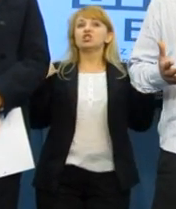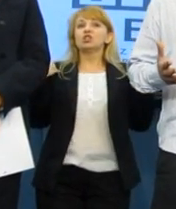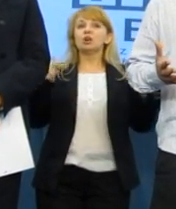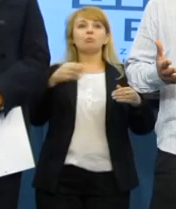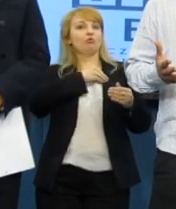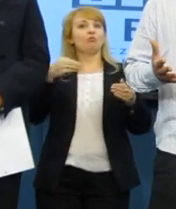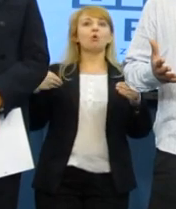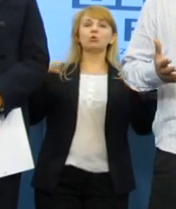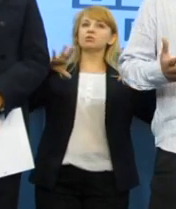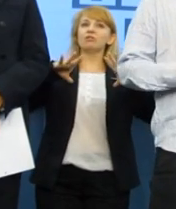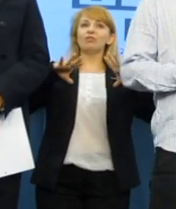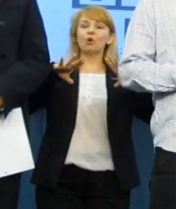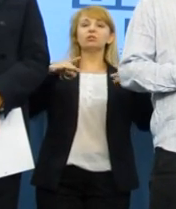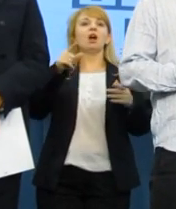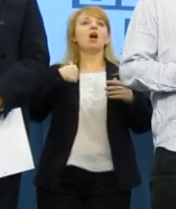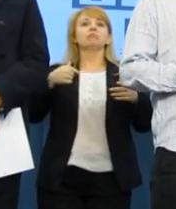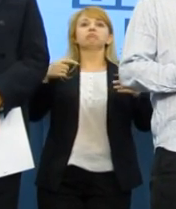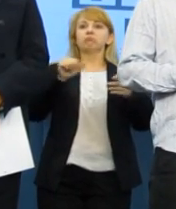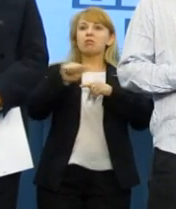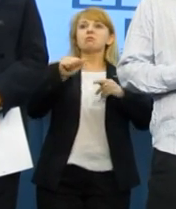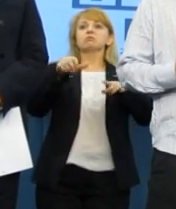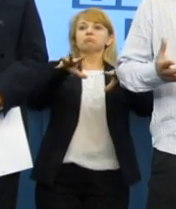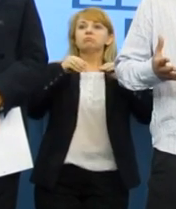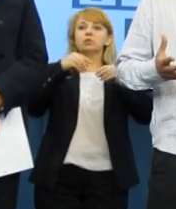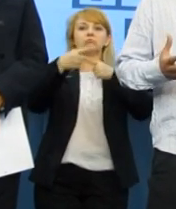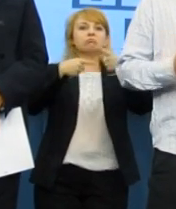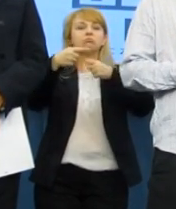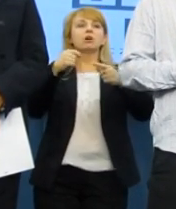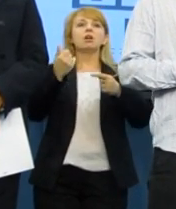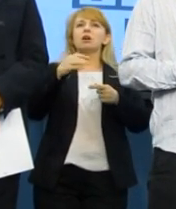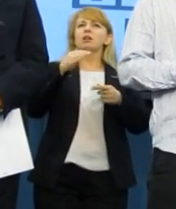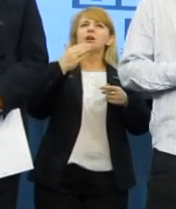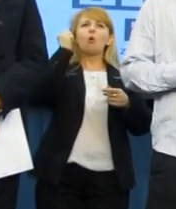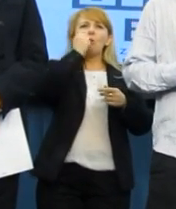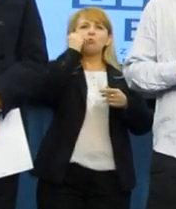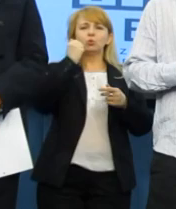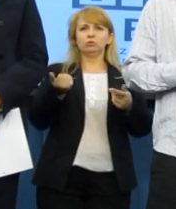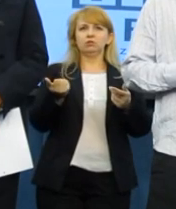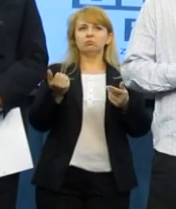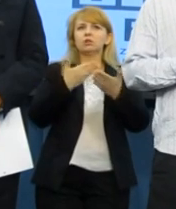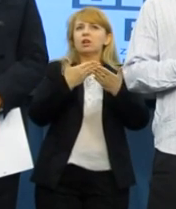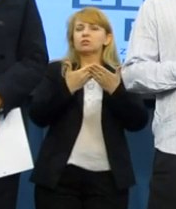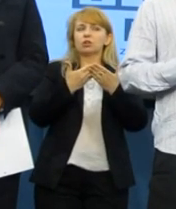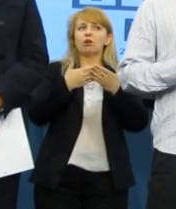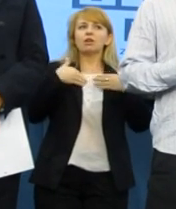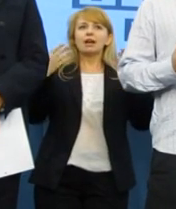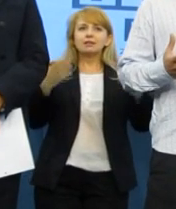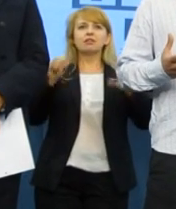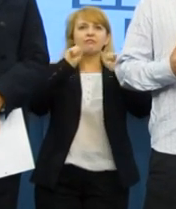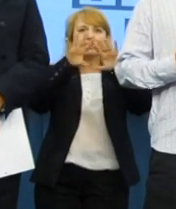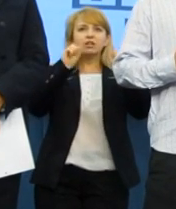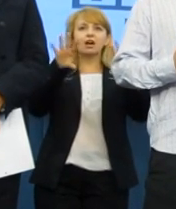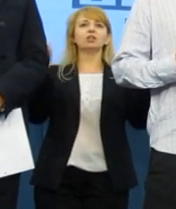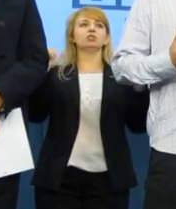pewną metodologię działań jak w poprzedniego ustroju po prostu. Chciałbym, żeby to było właśnie wyjaśnione, jak